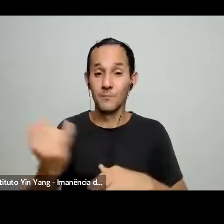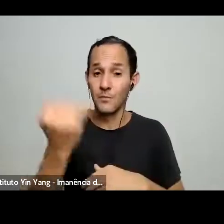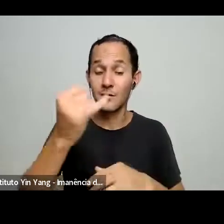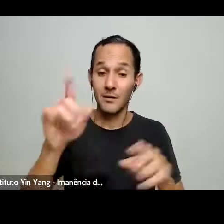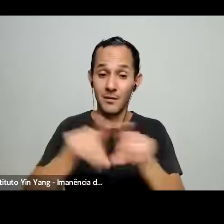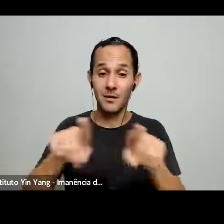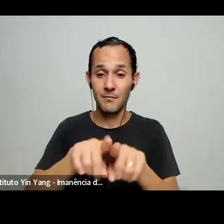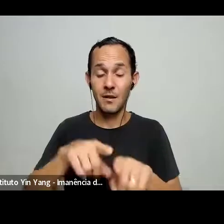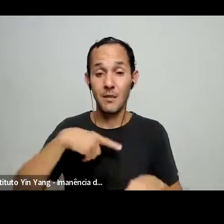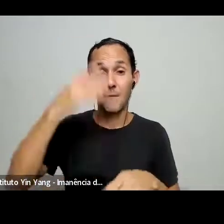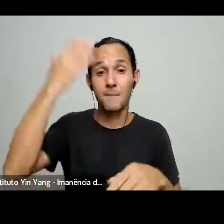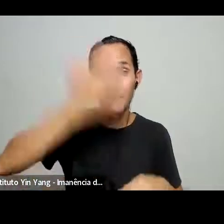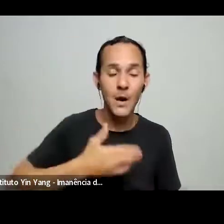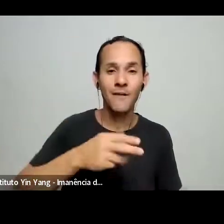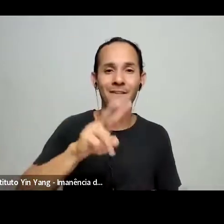inclusive validada